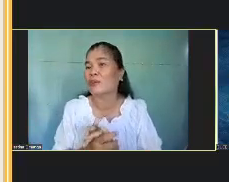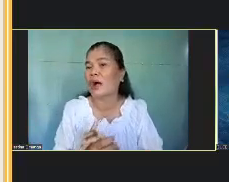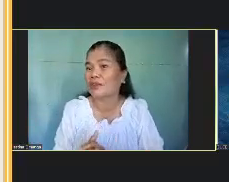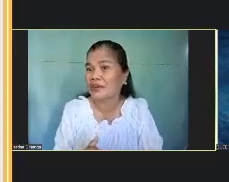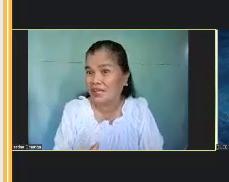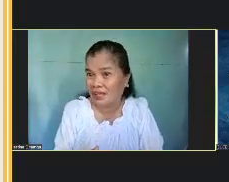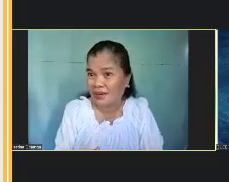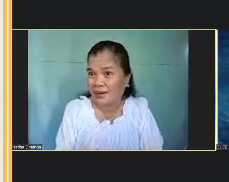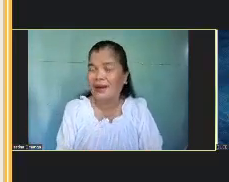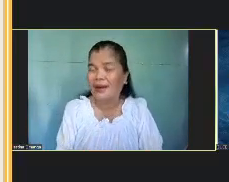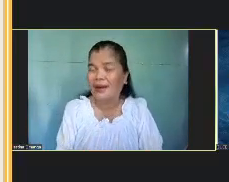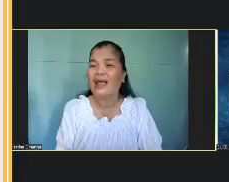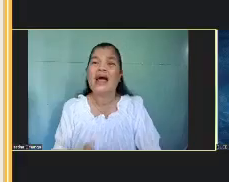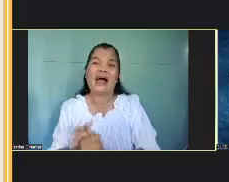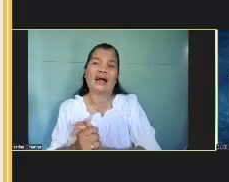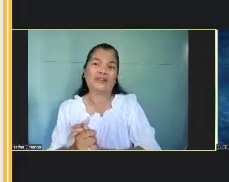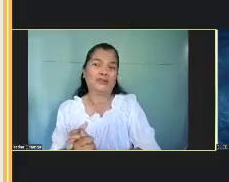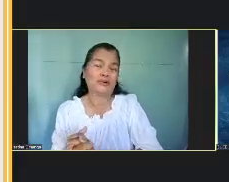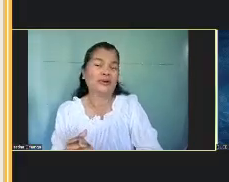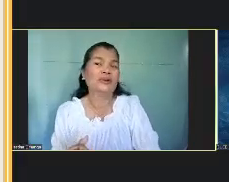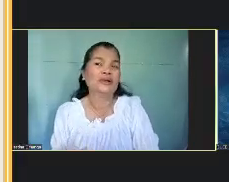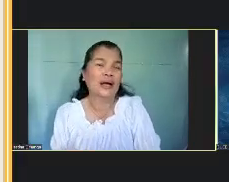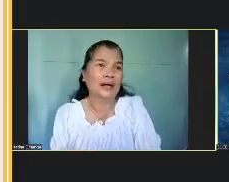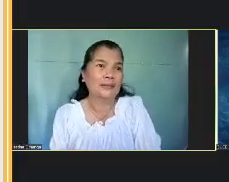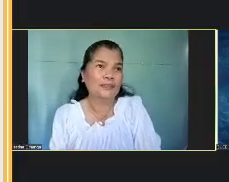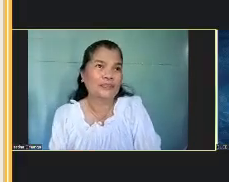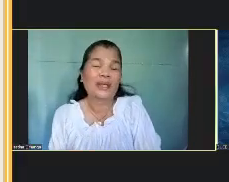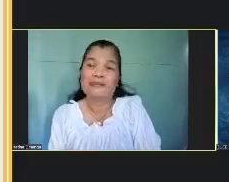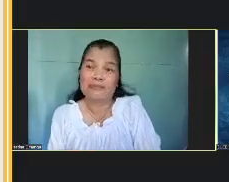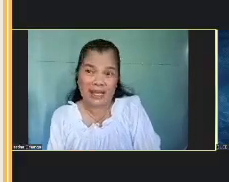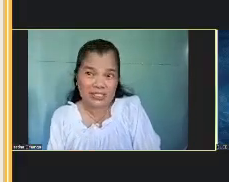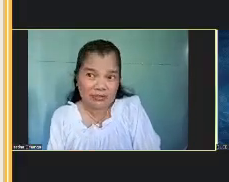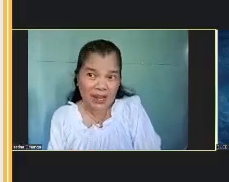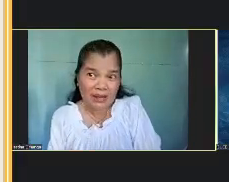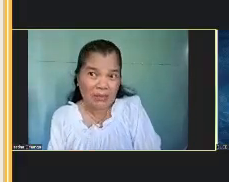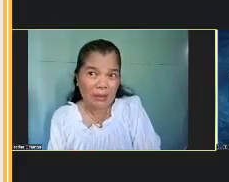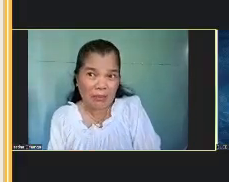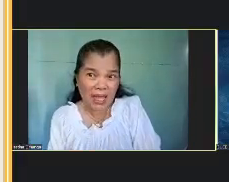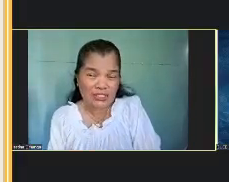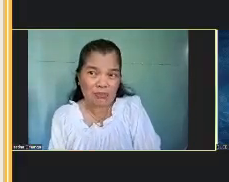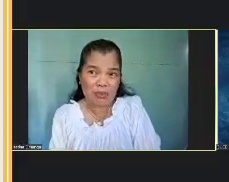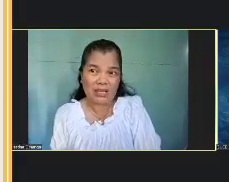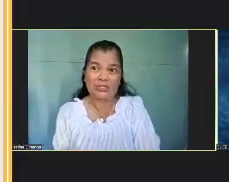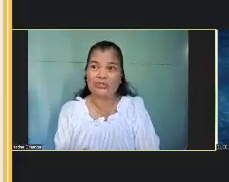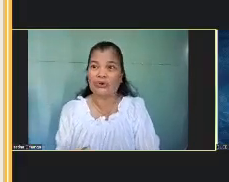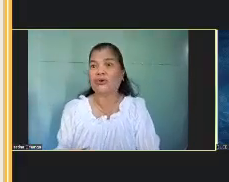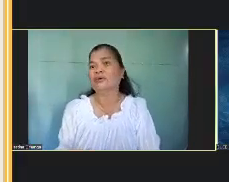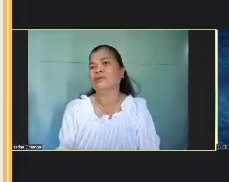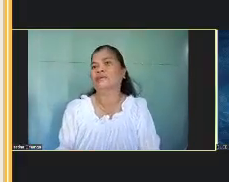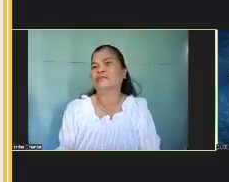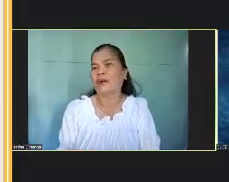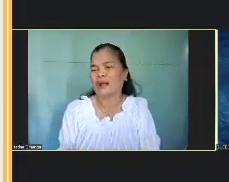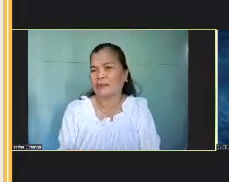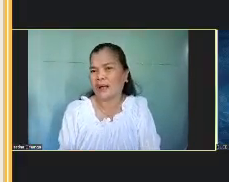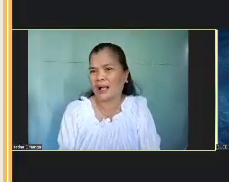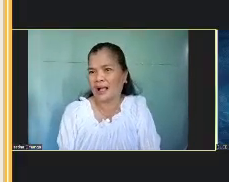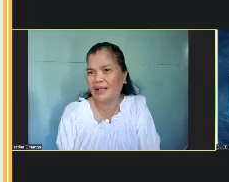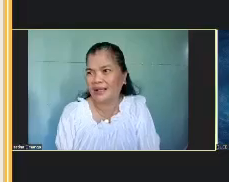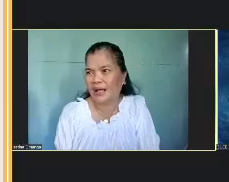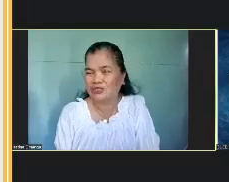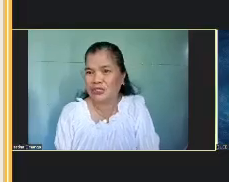ang yung mother dear, ang yung best friend, mga beshi-beshi nyo,